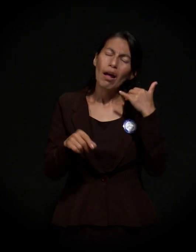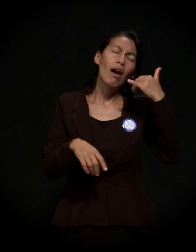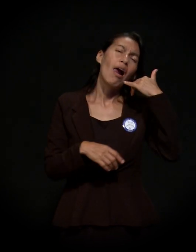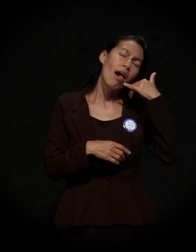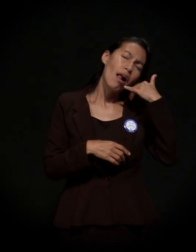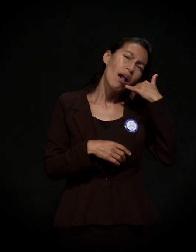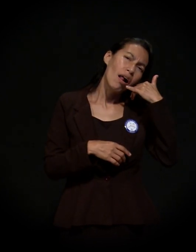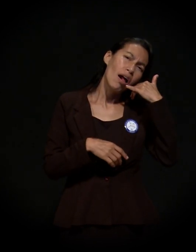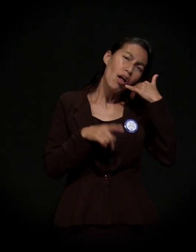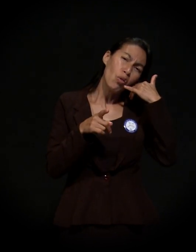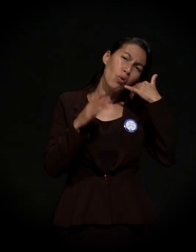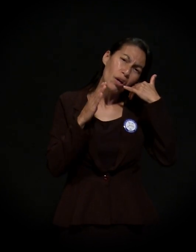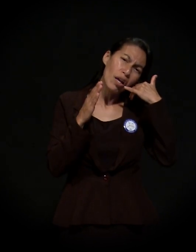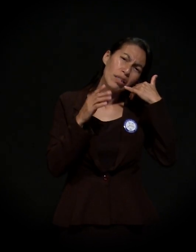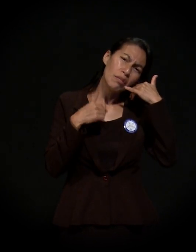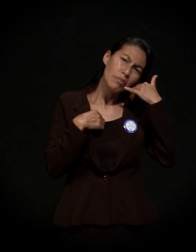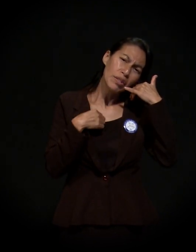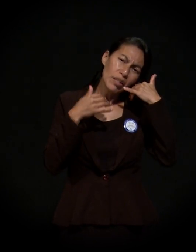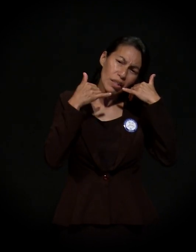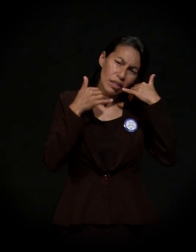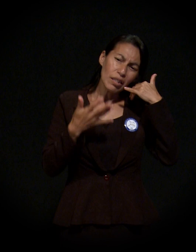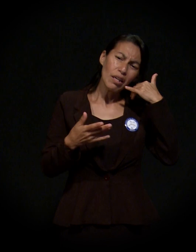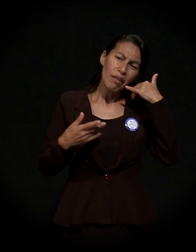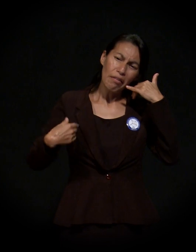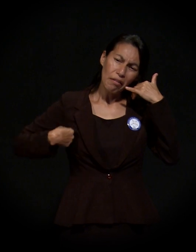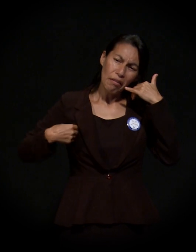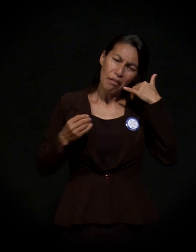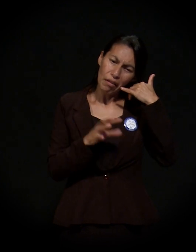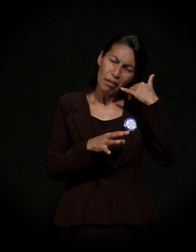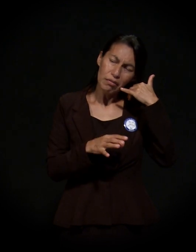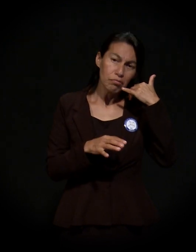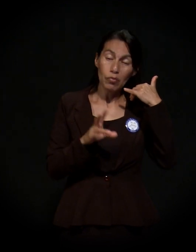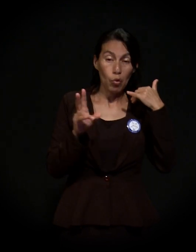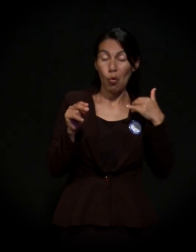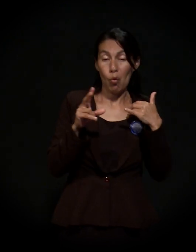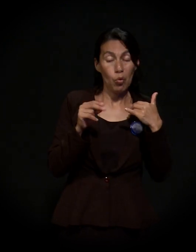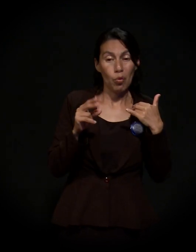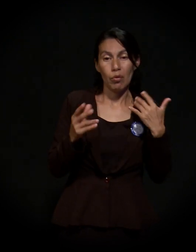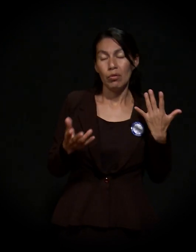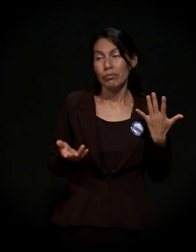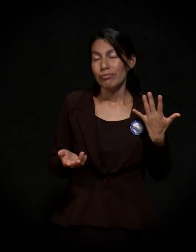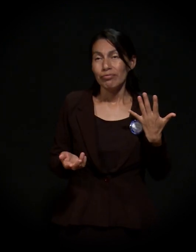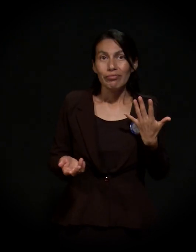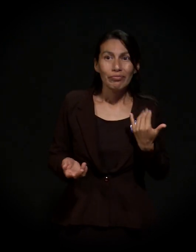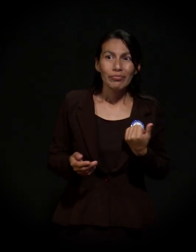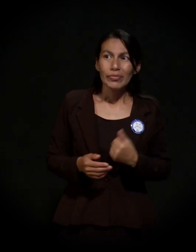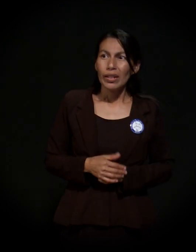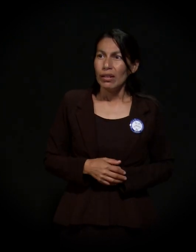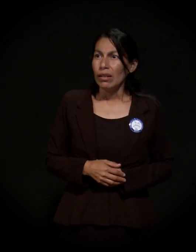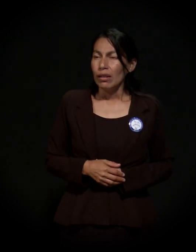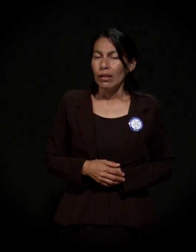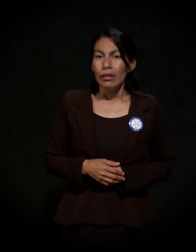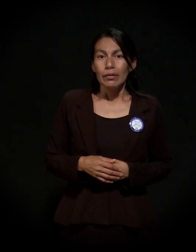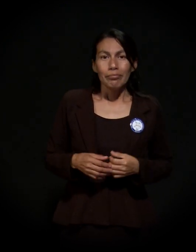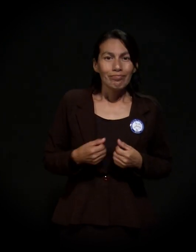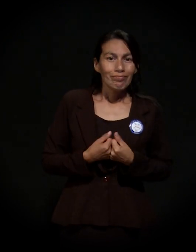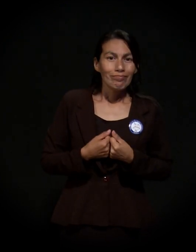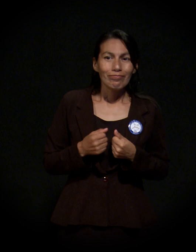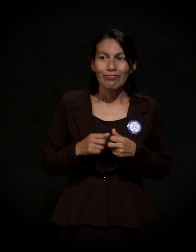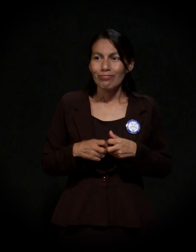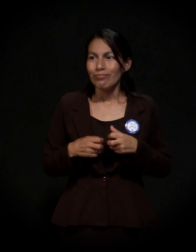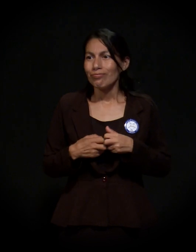dejado la bolsa en sus casas. Todos me dijeron que no. Así que yo me empecé